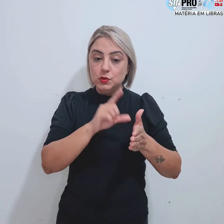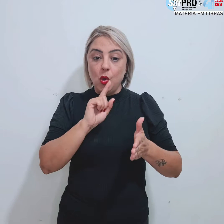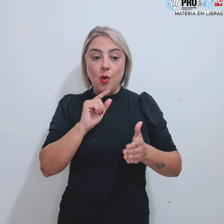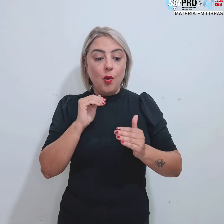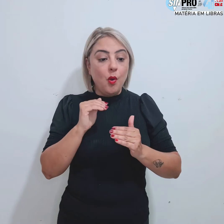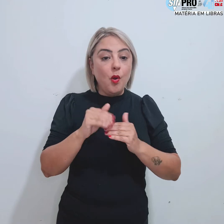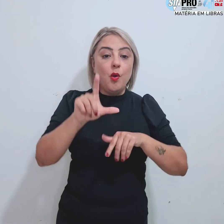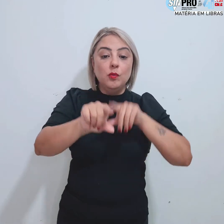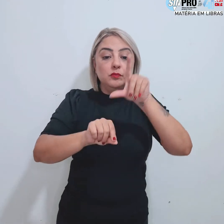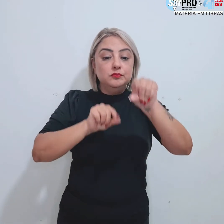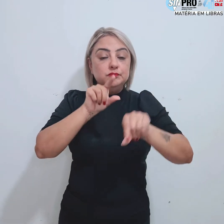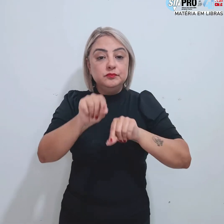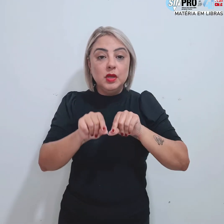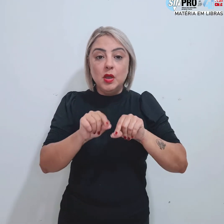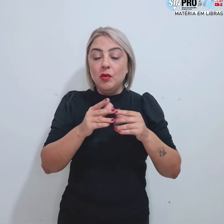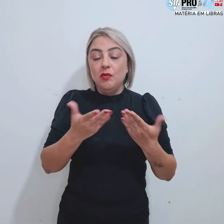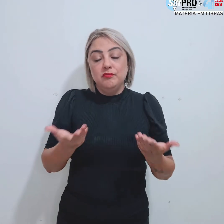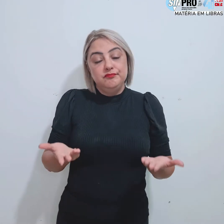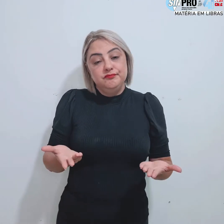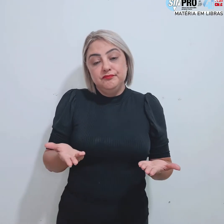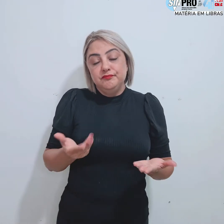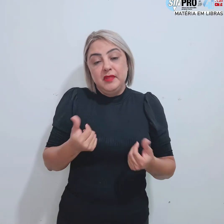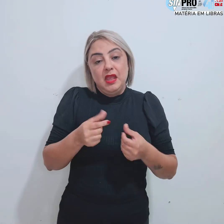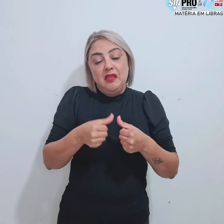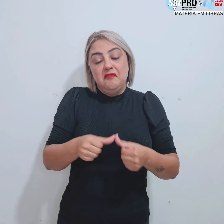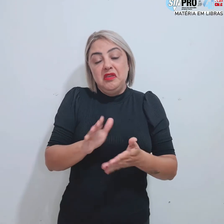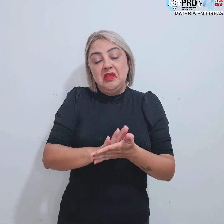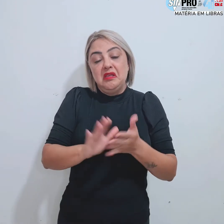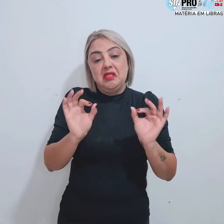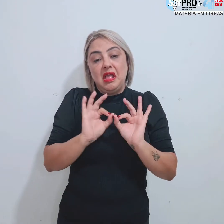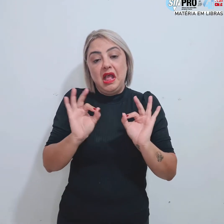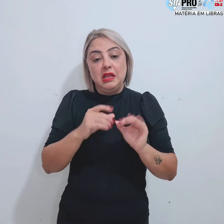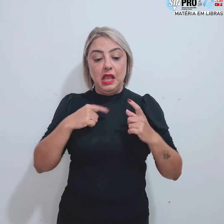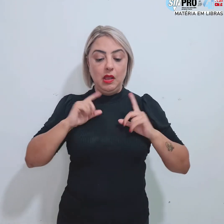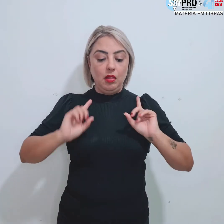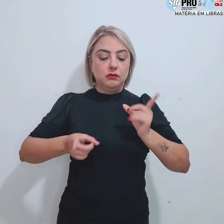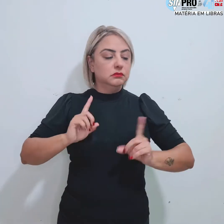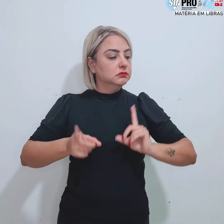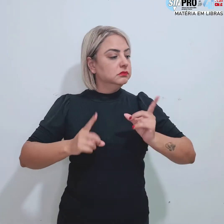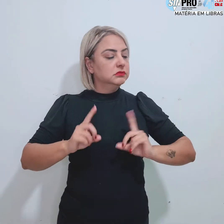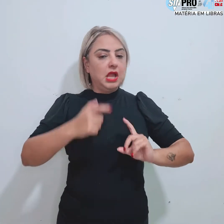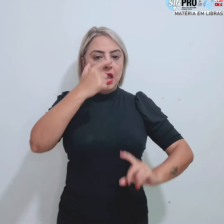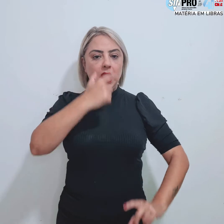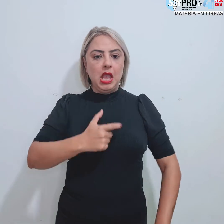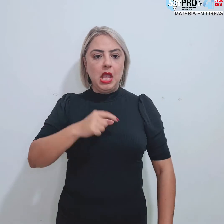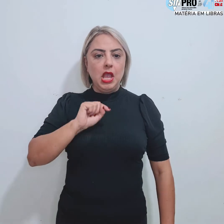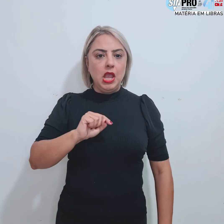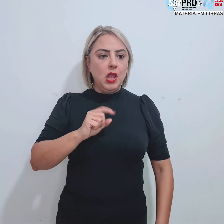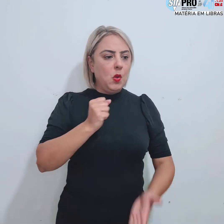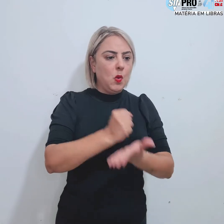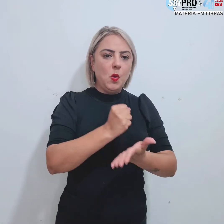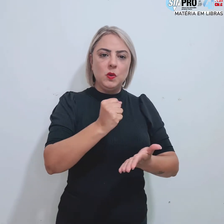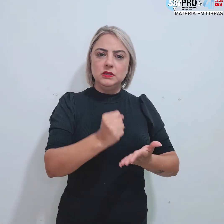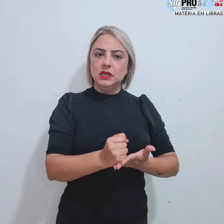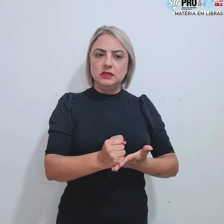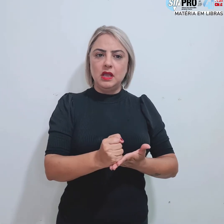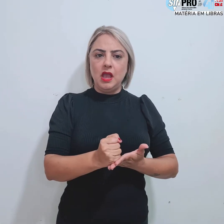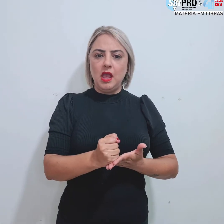ou processo seletivo, ou é isso. Eu, enquanto travesti, não vou ser contratada